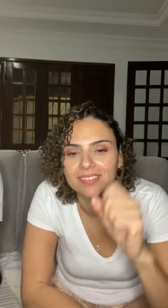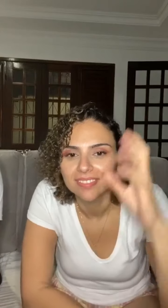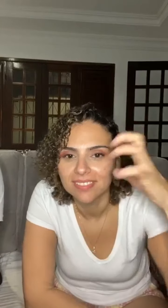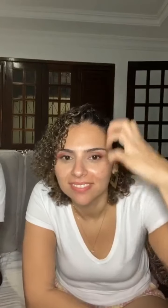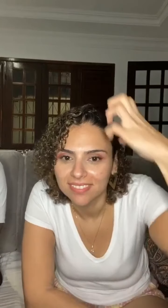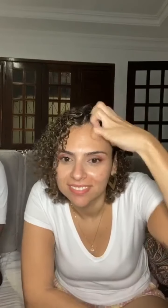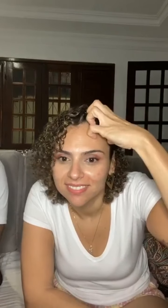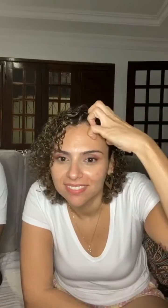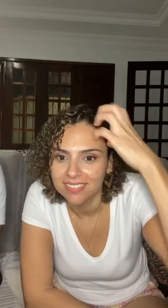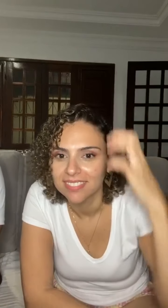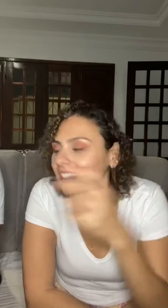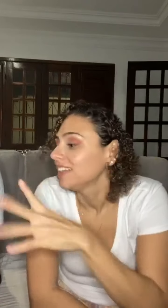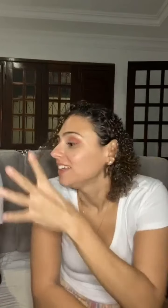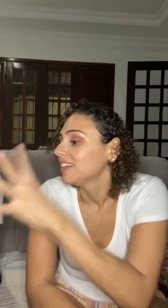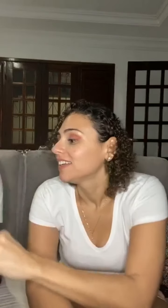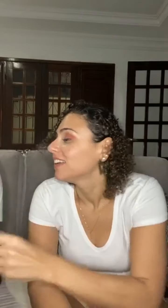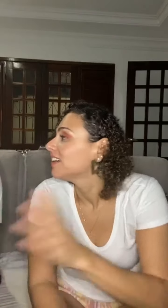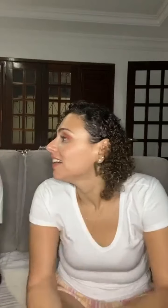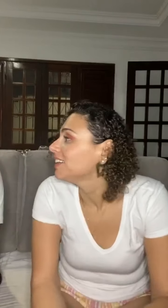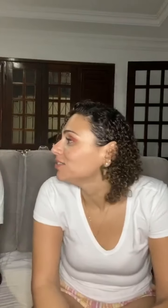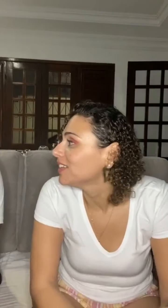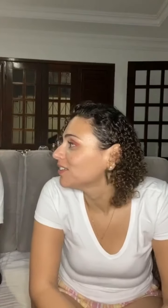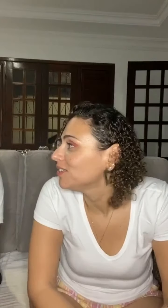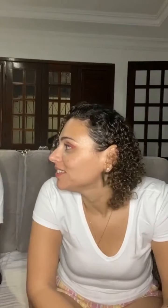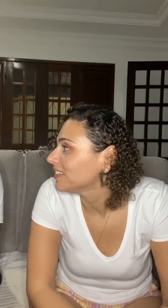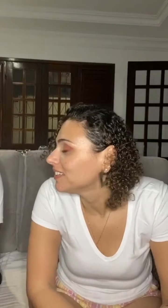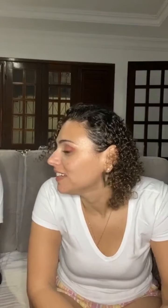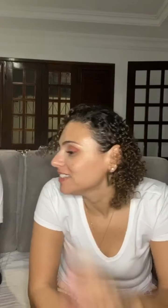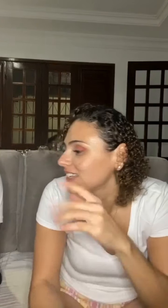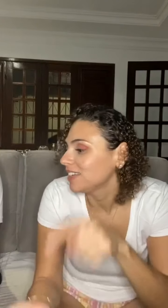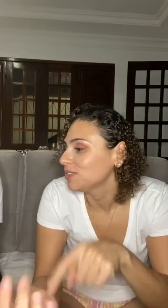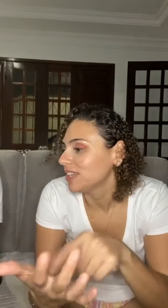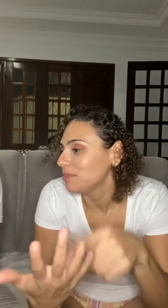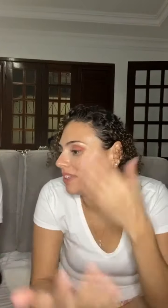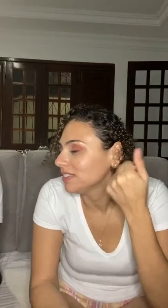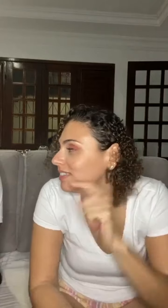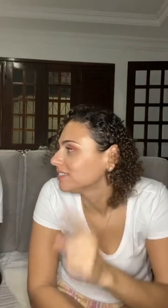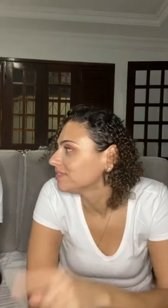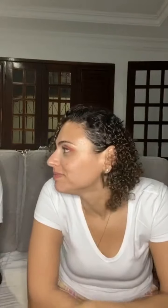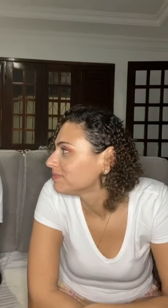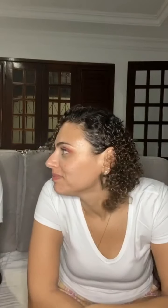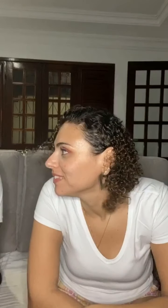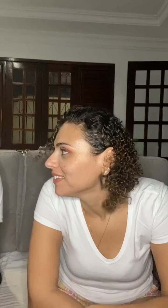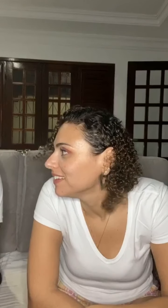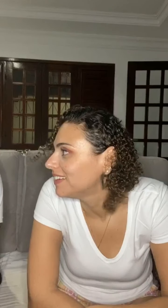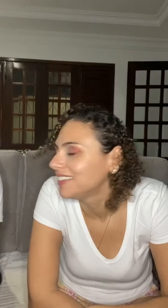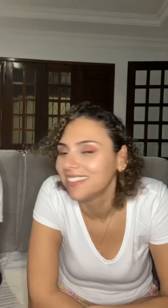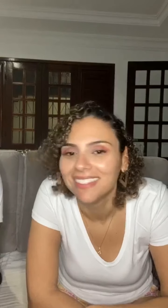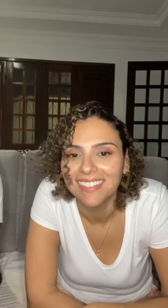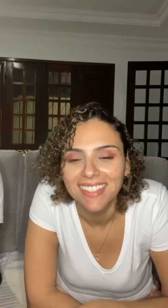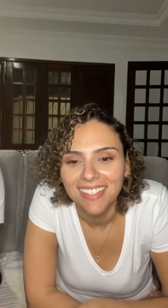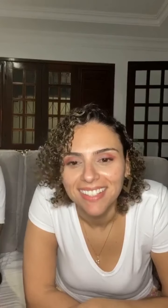E eu tava sem meu celular, né? Tava interpretando. Caiu o negócio, a senha, eu não sabia.